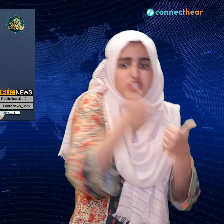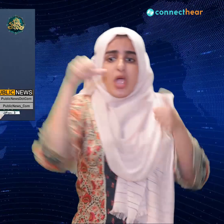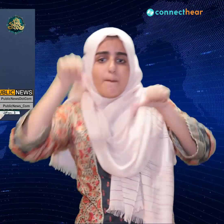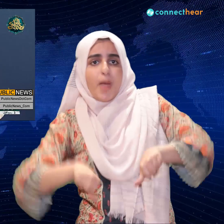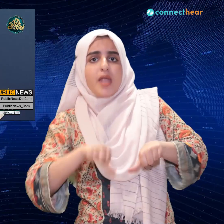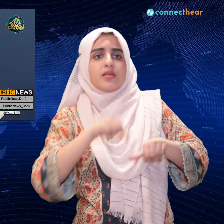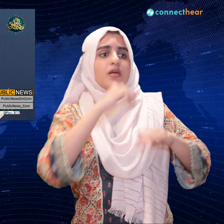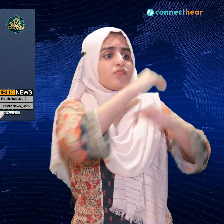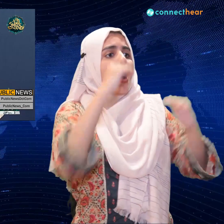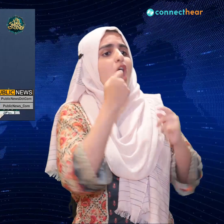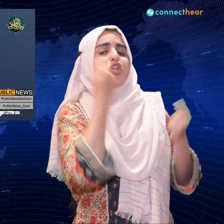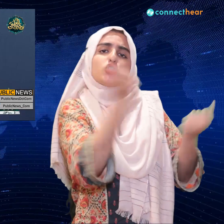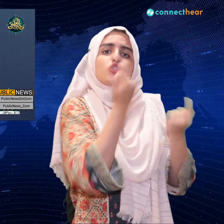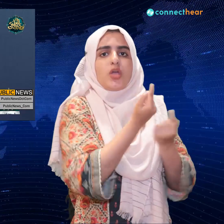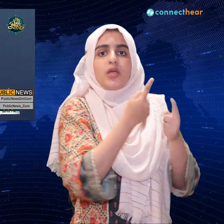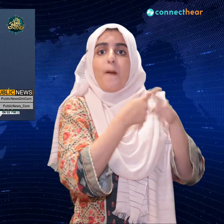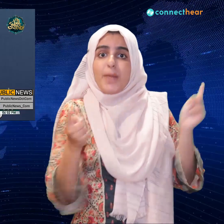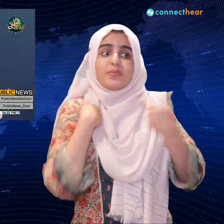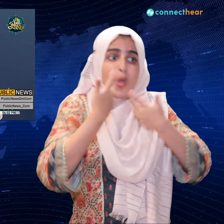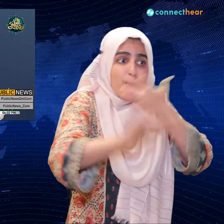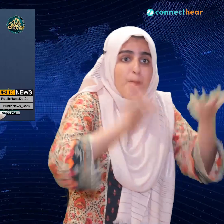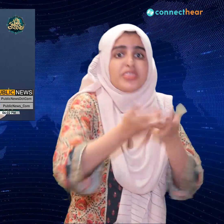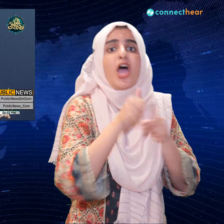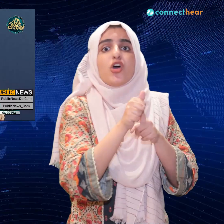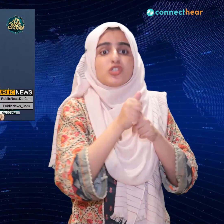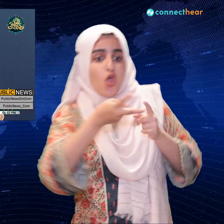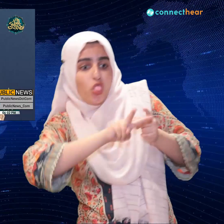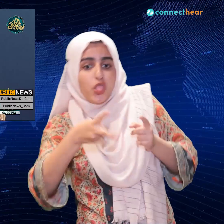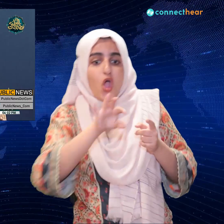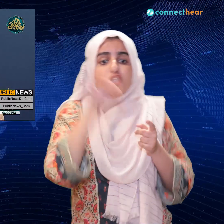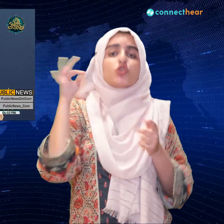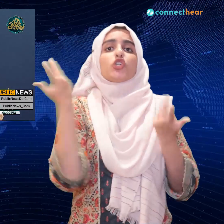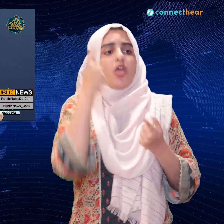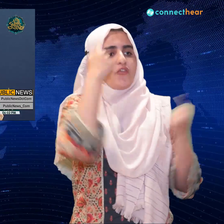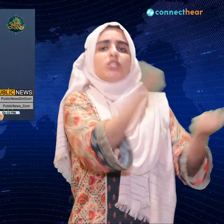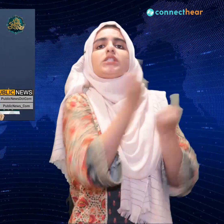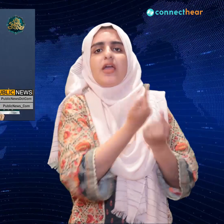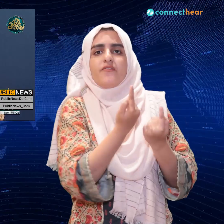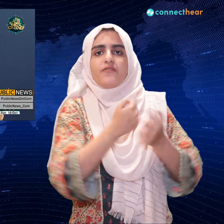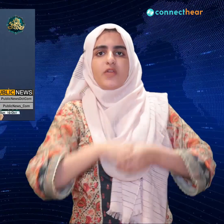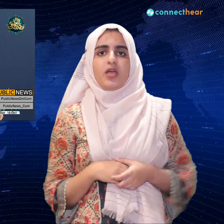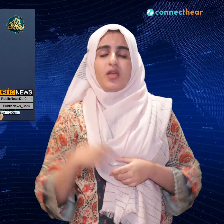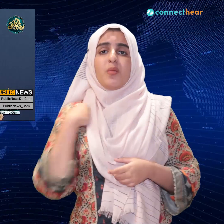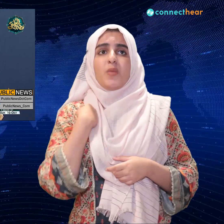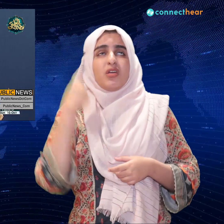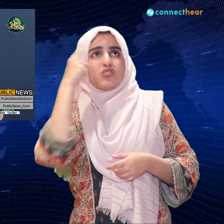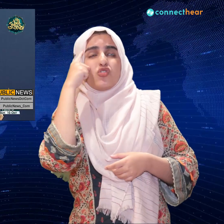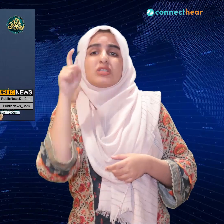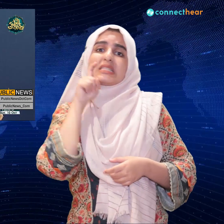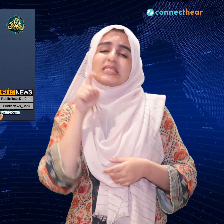آپ کے معاشرے کے اوپر. تو میں تب سے مجھے یہ خوف آنا شروع ہوا کہ ہم یہ کیسے سیکس کرائم کو فائٹ کریں.